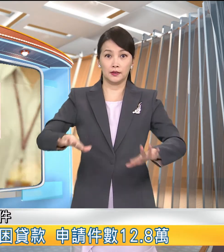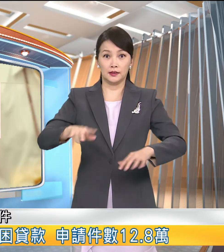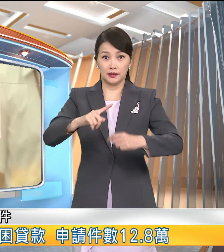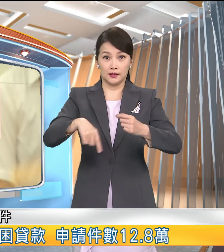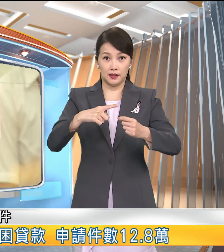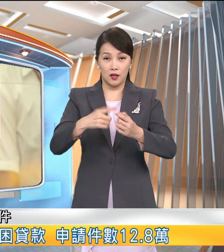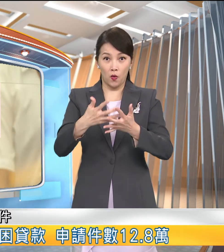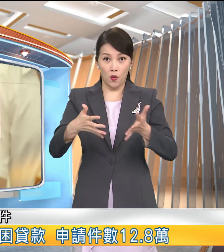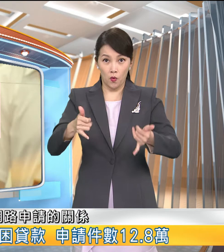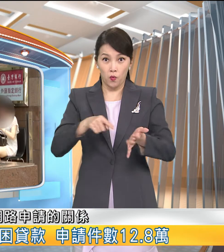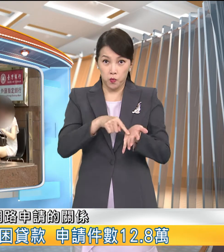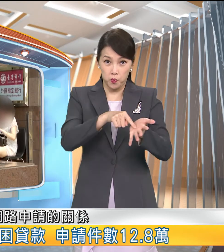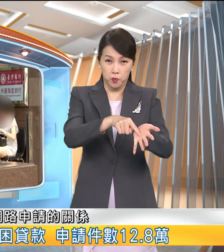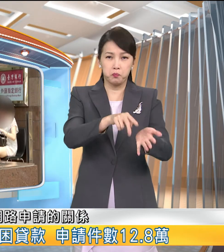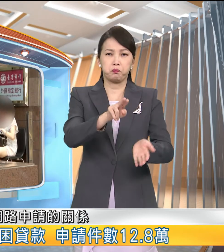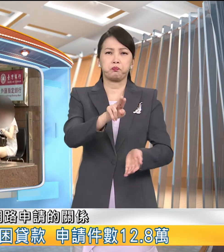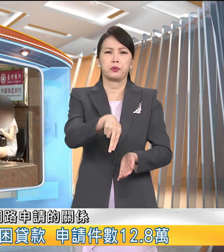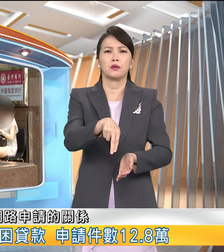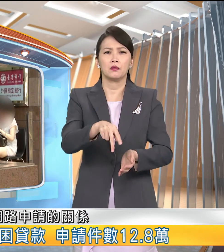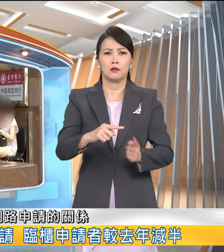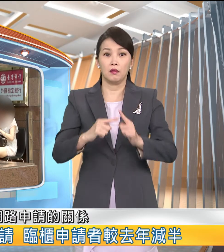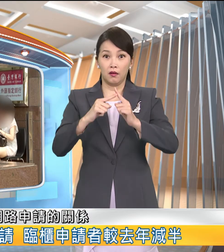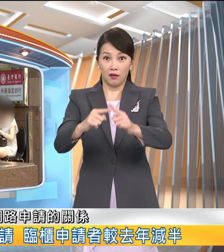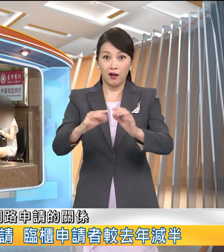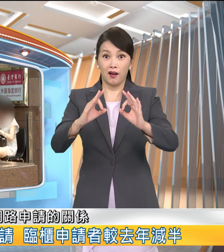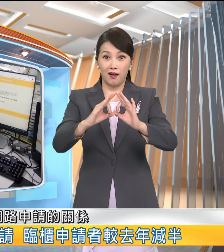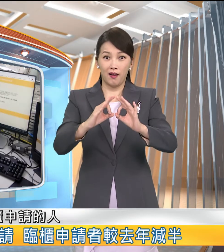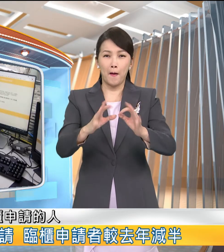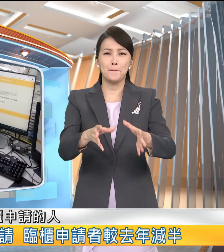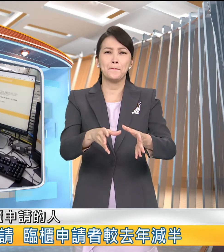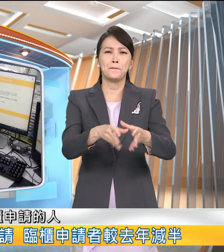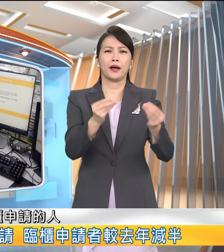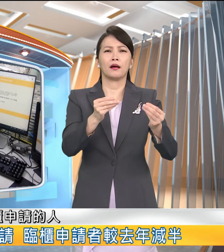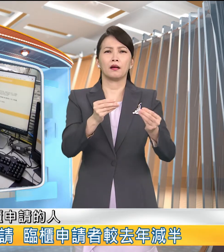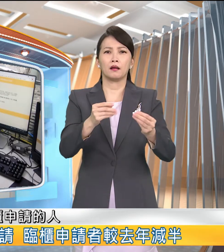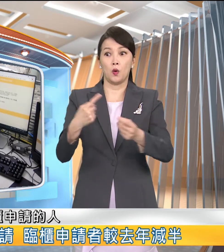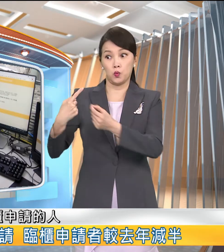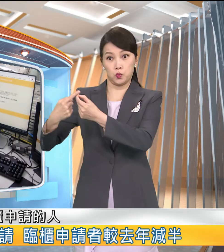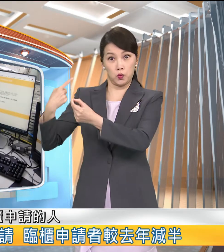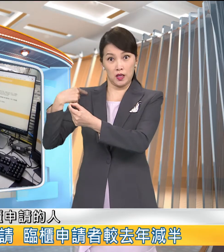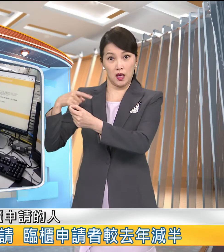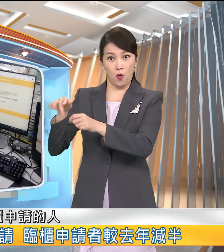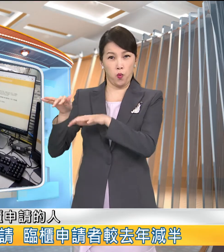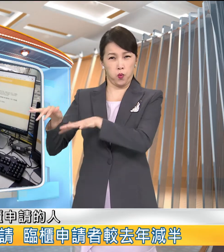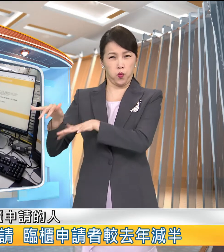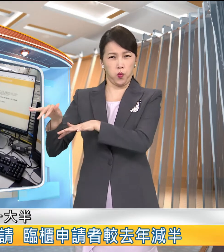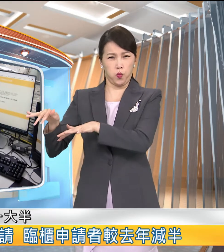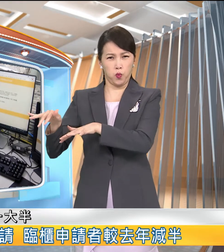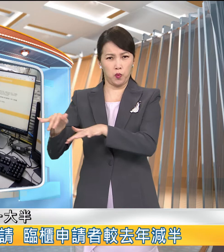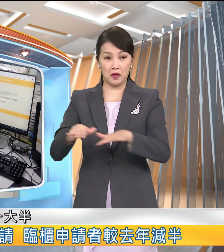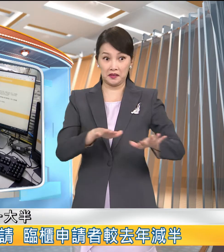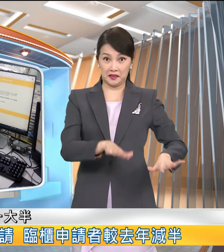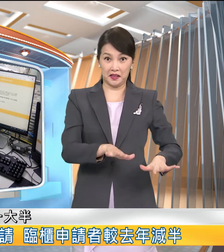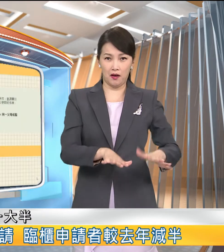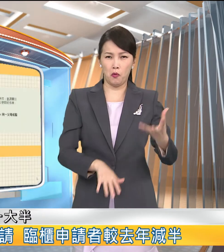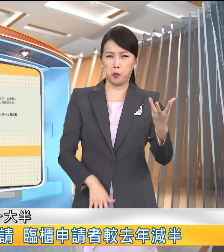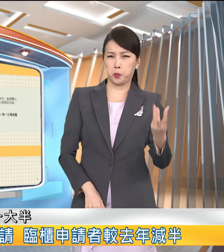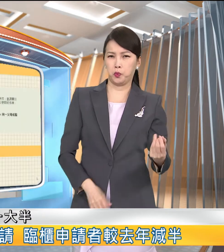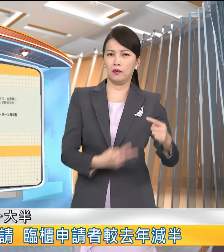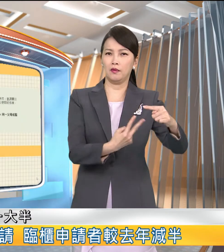9212件。也因为开放网络申请的关系，所以今年临柜申请的人比去年少了一大